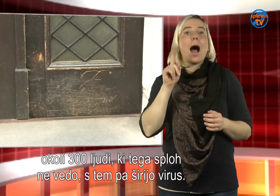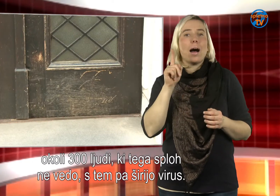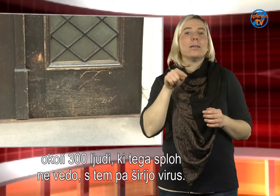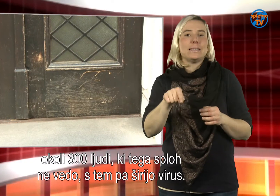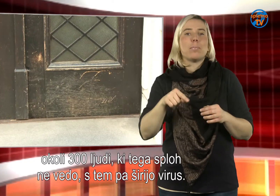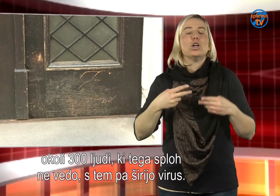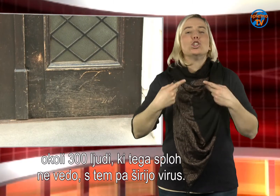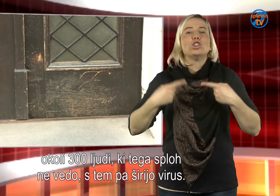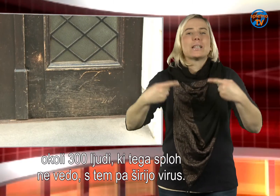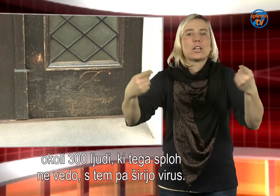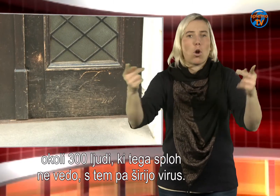virus.